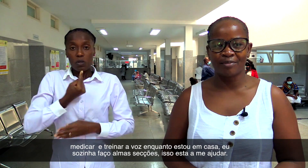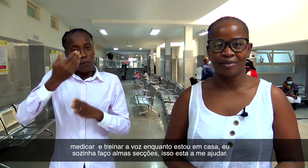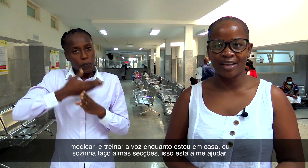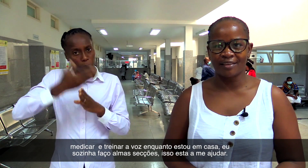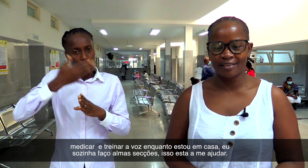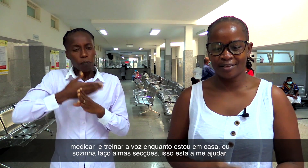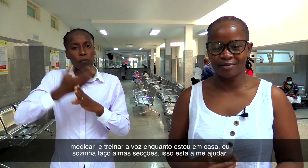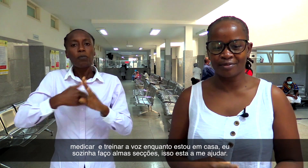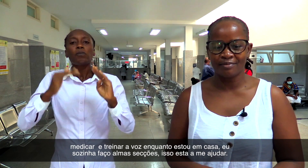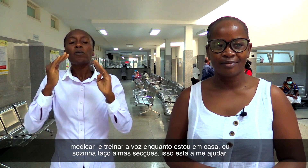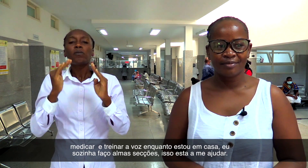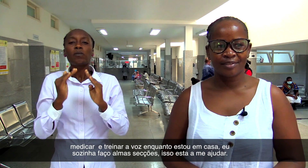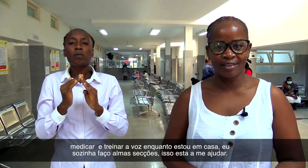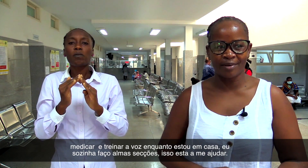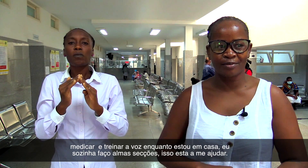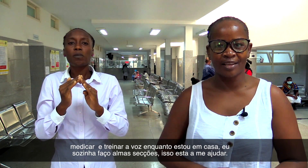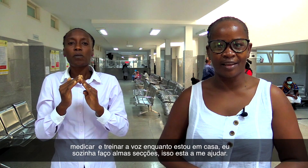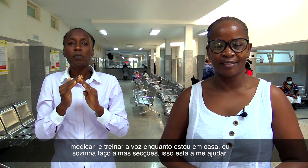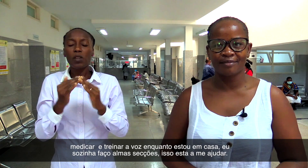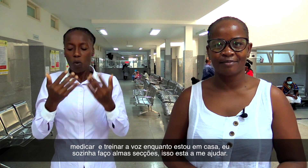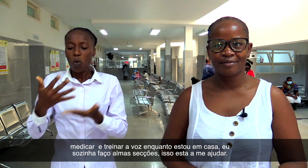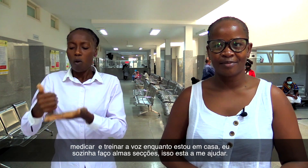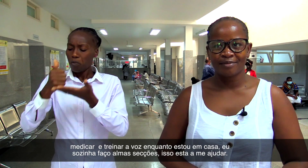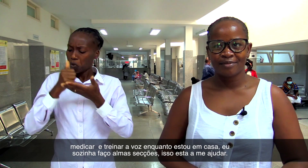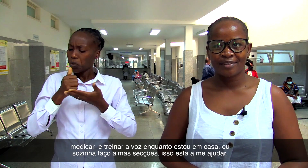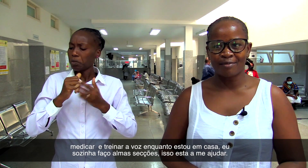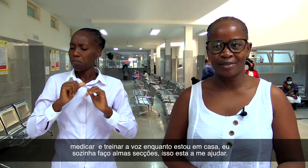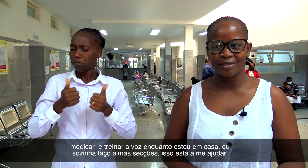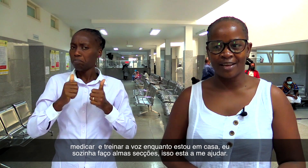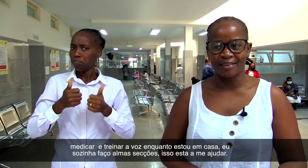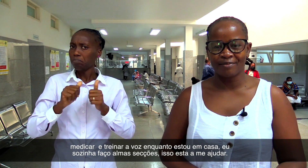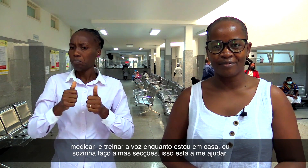para poder melhorar. Isso está-me a ajudar.